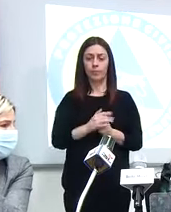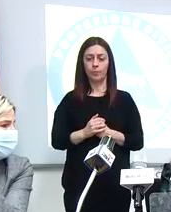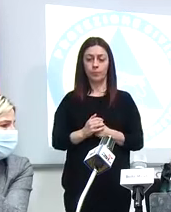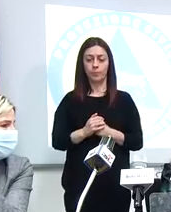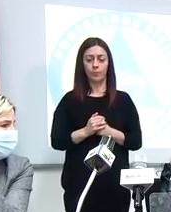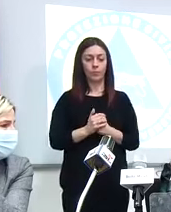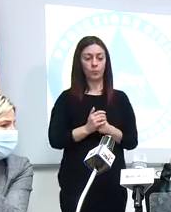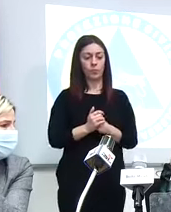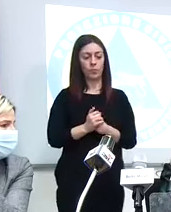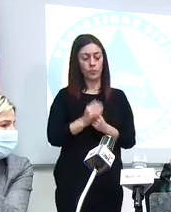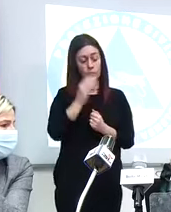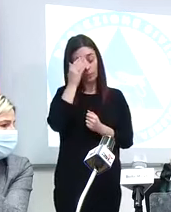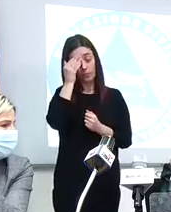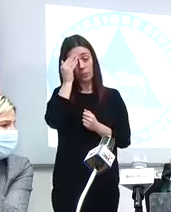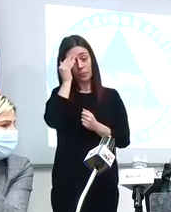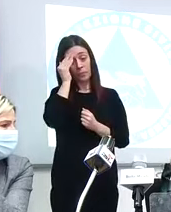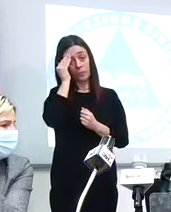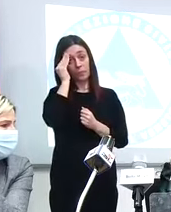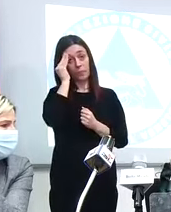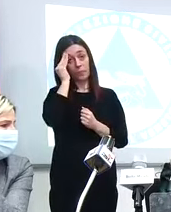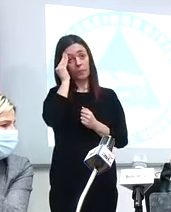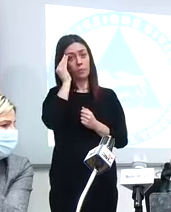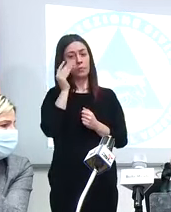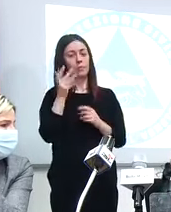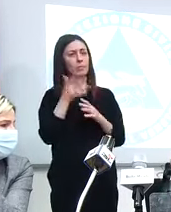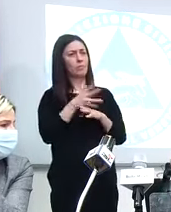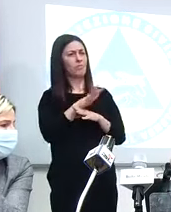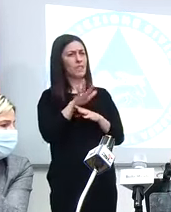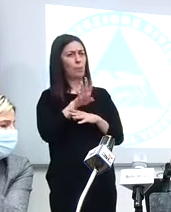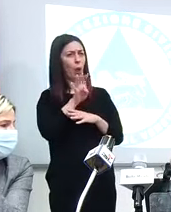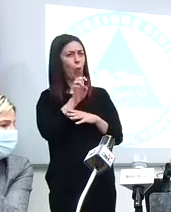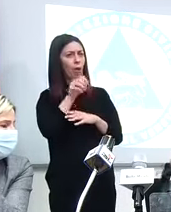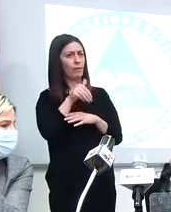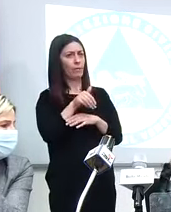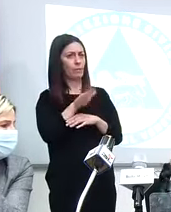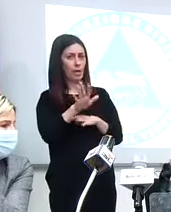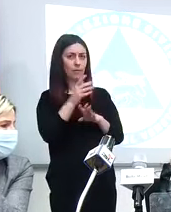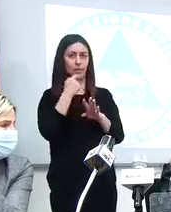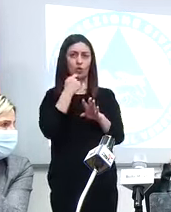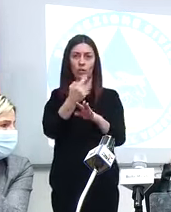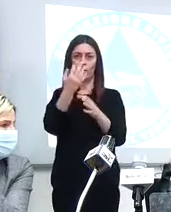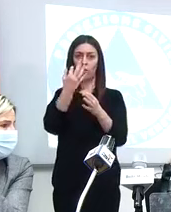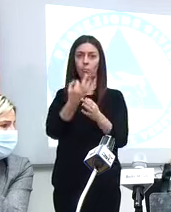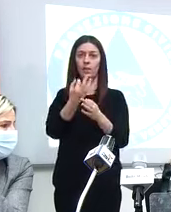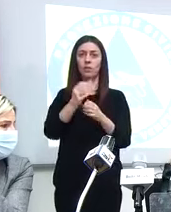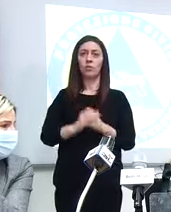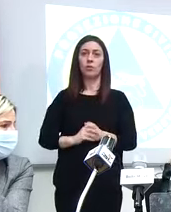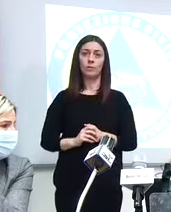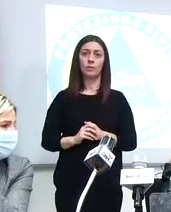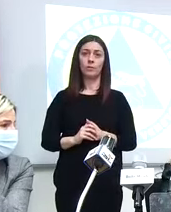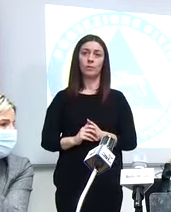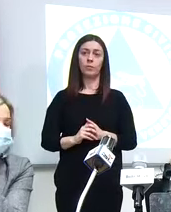delle coorti. Sì, adesso vi dico subito.